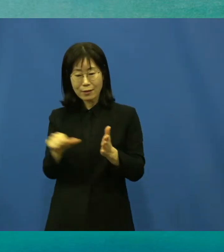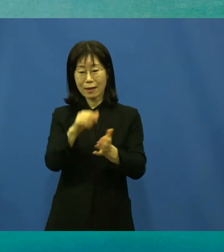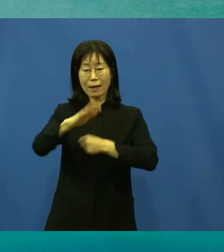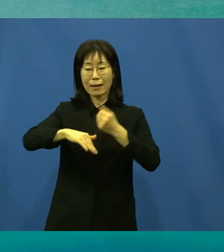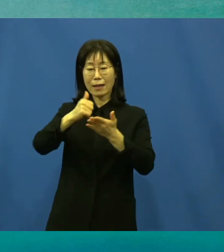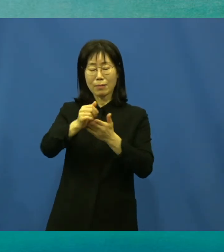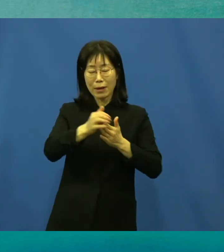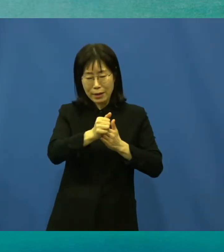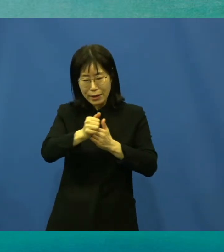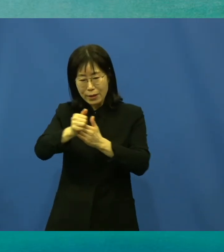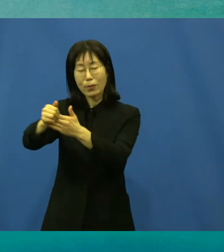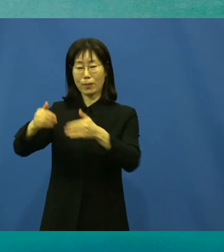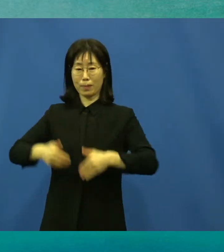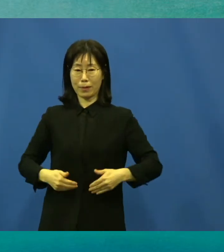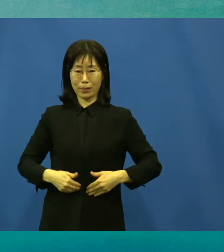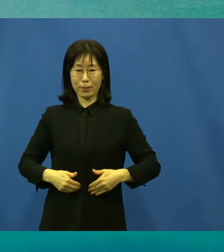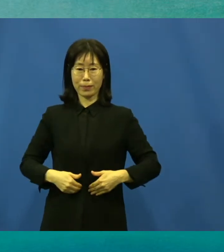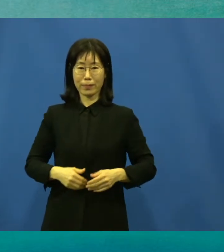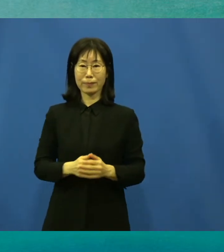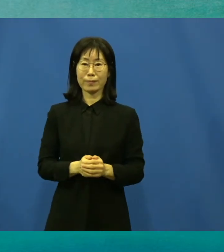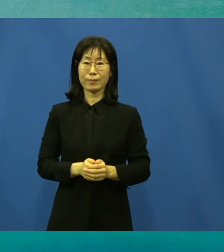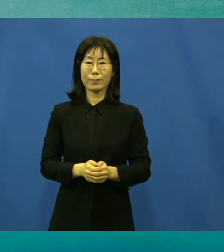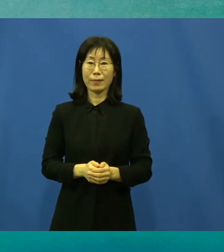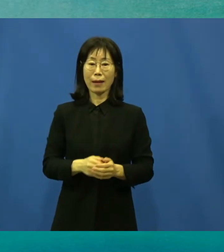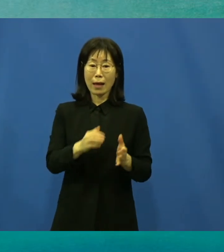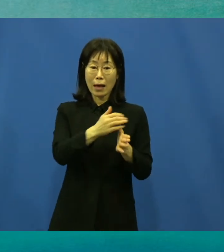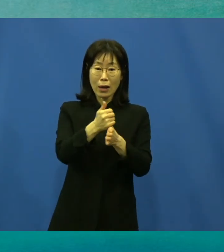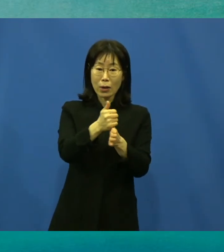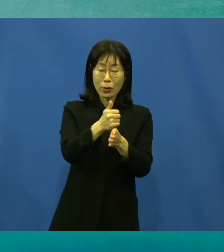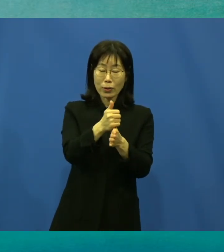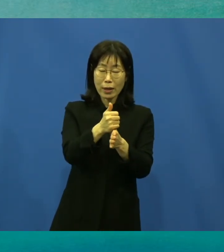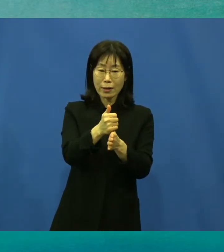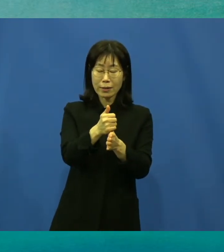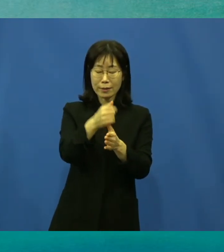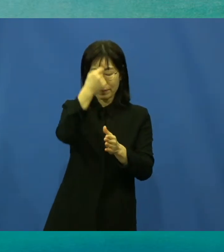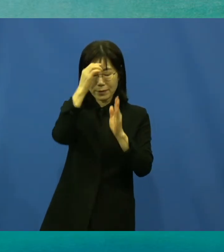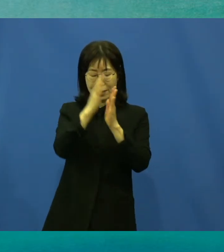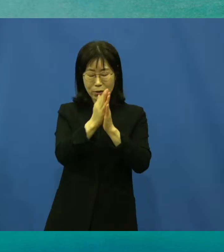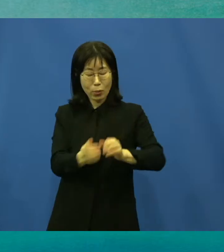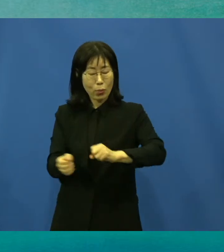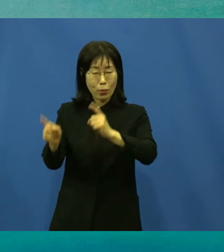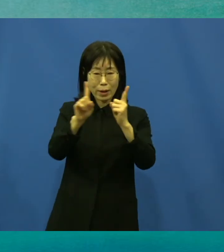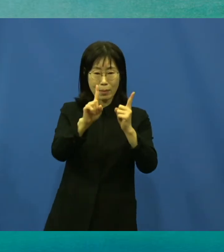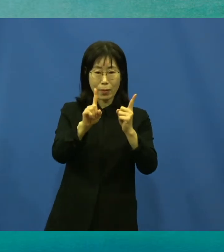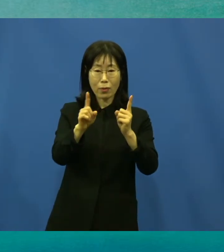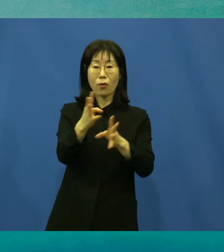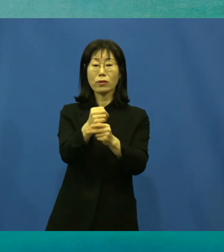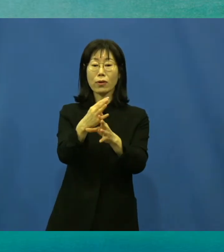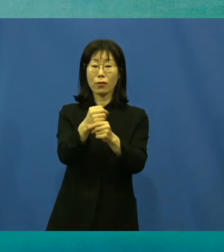요나는 기도를 회복합니다. 기도가 회복되면 삶은 회복됩니다.